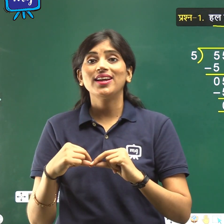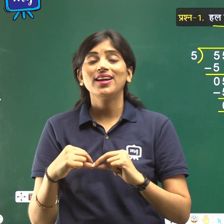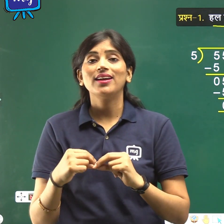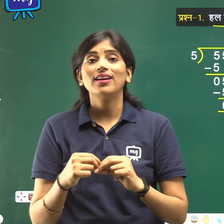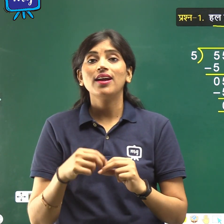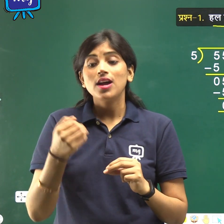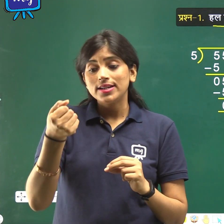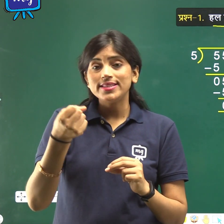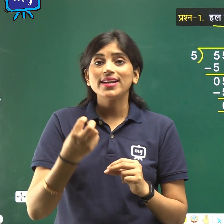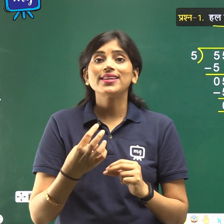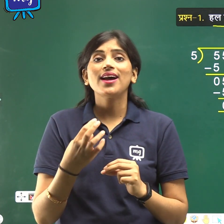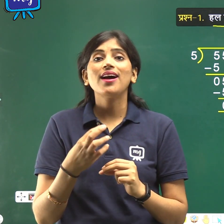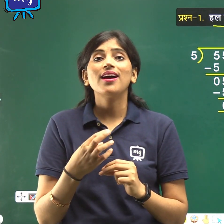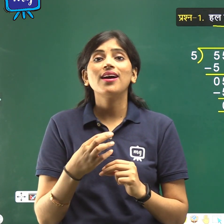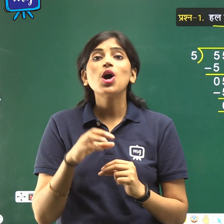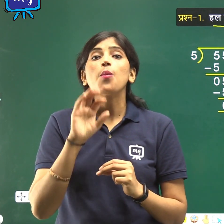संख्या